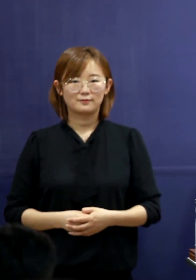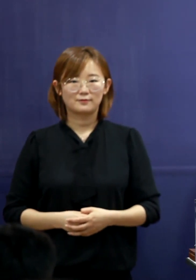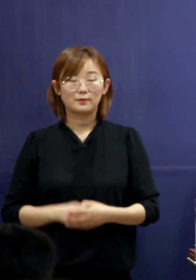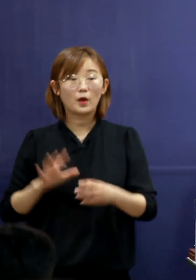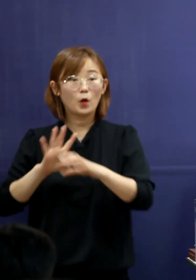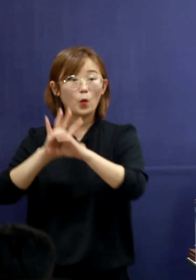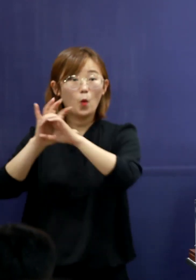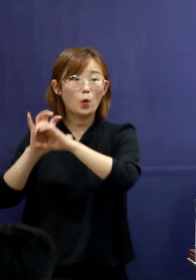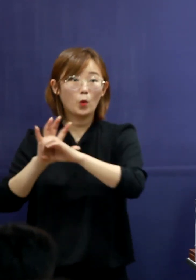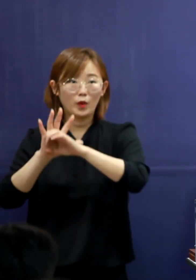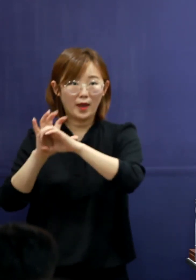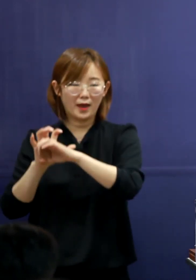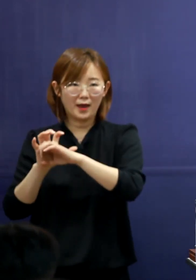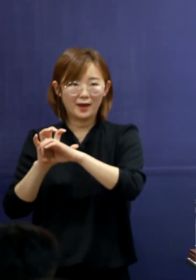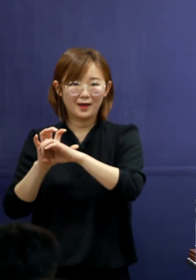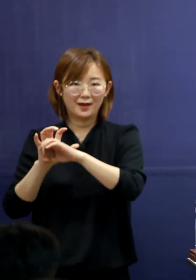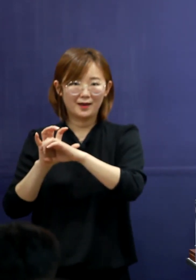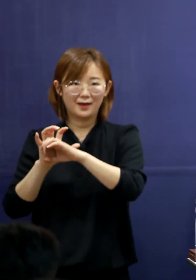코로나